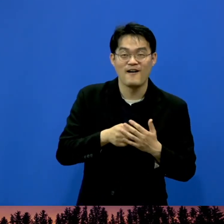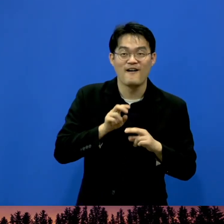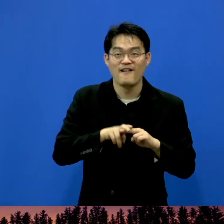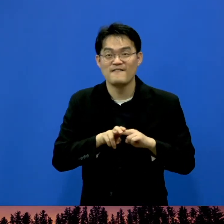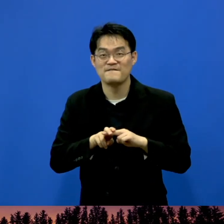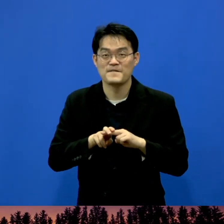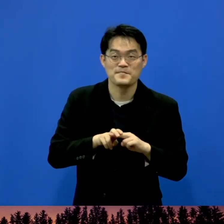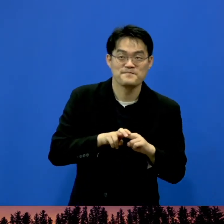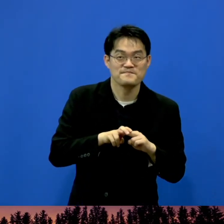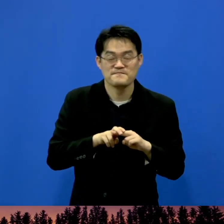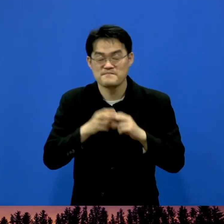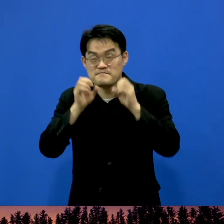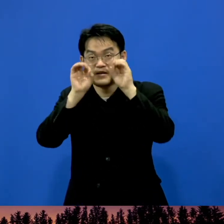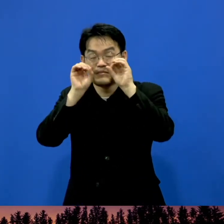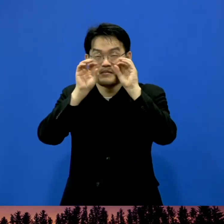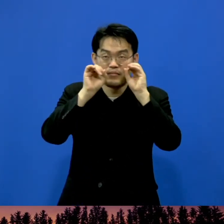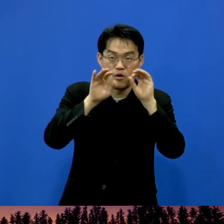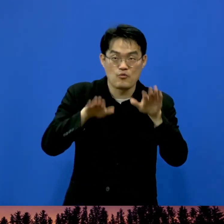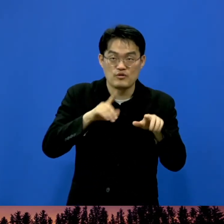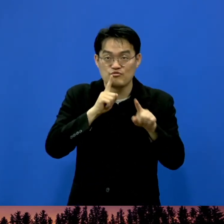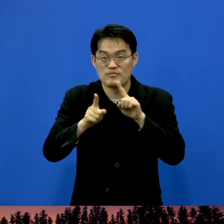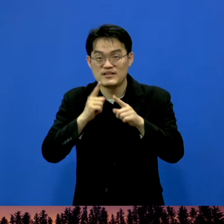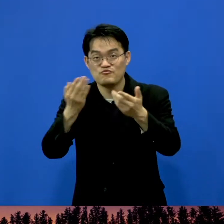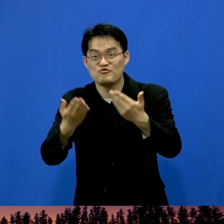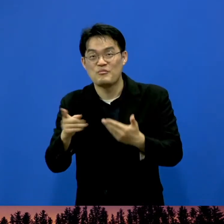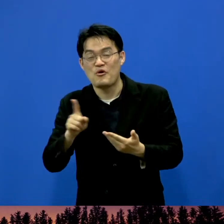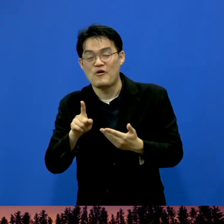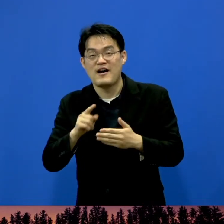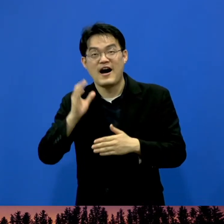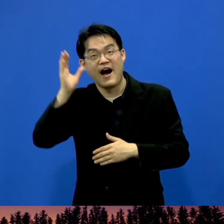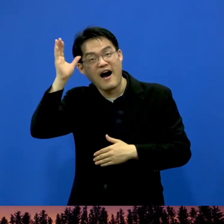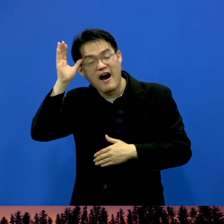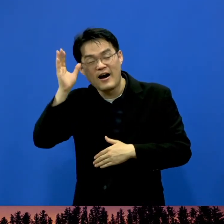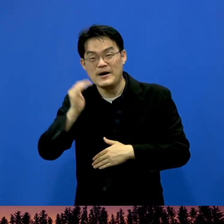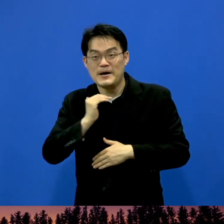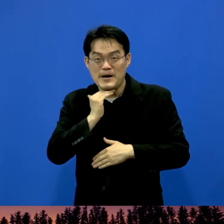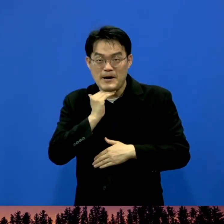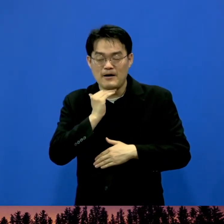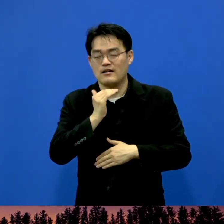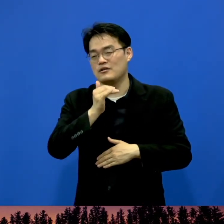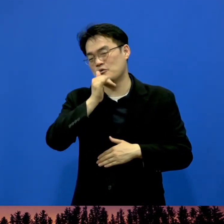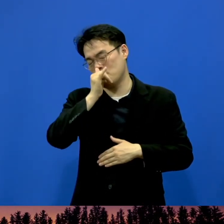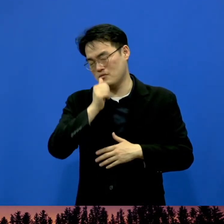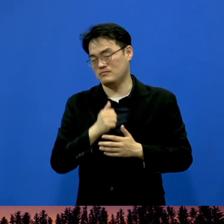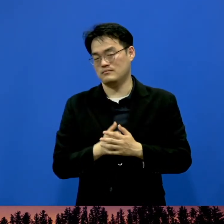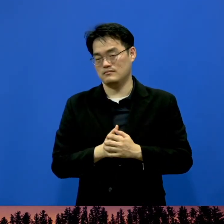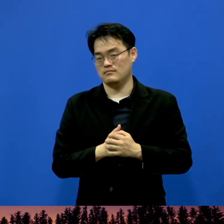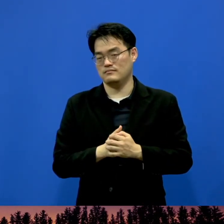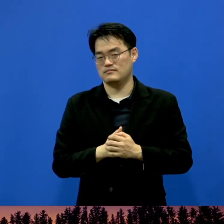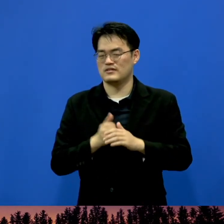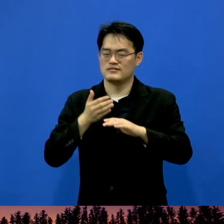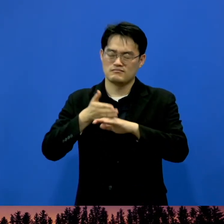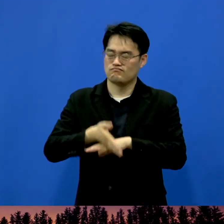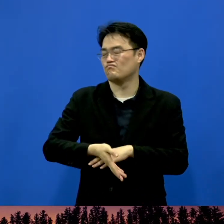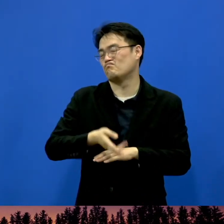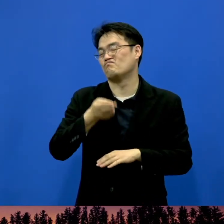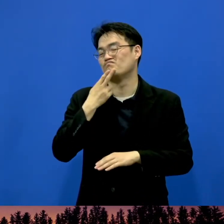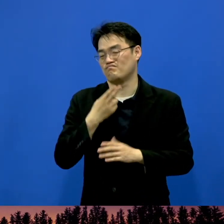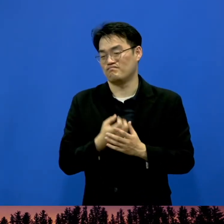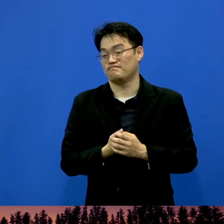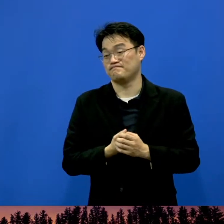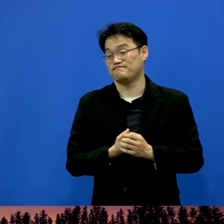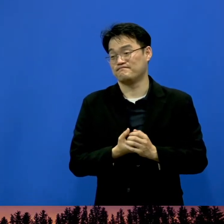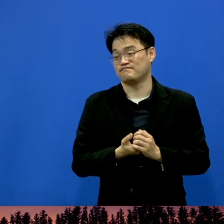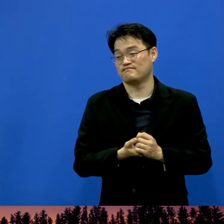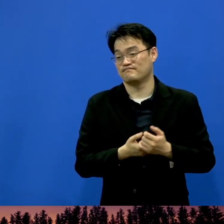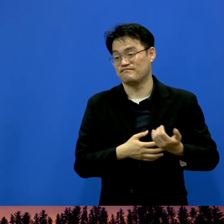같아요. 오늘 무슨 말씀을 주실까 기다리고 지각할 수가 없어요.